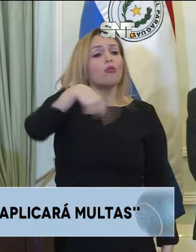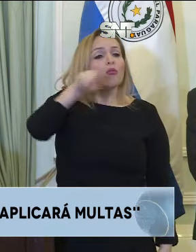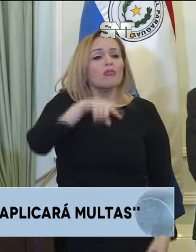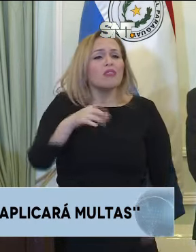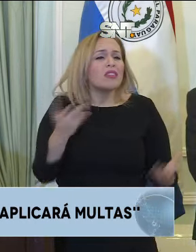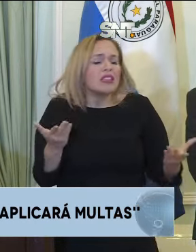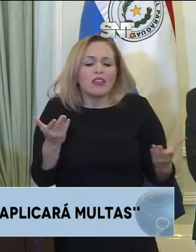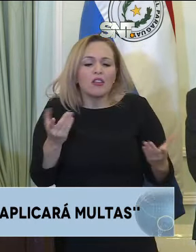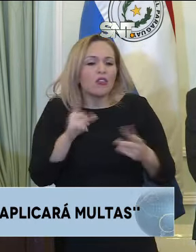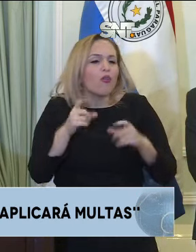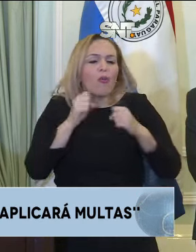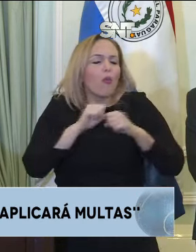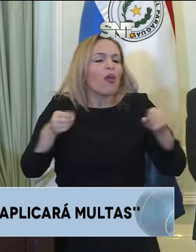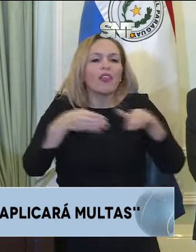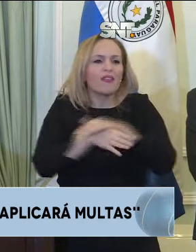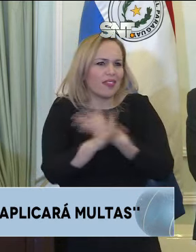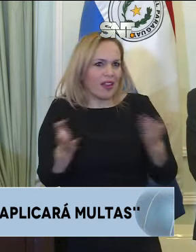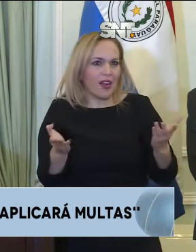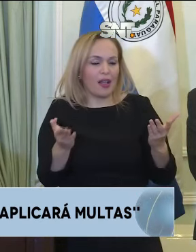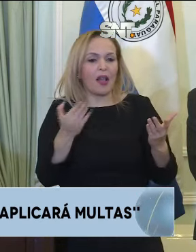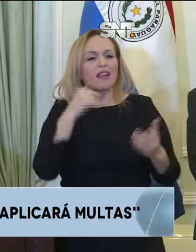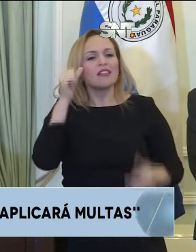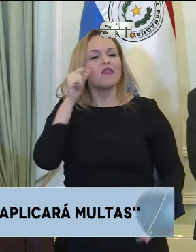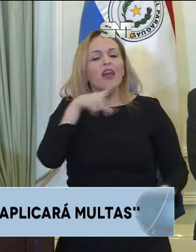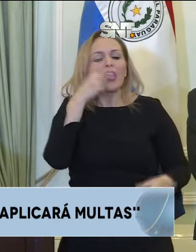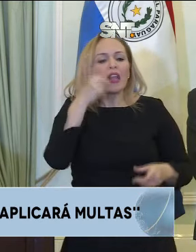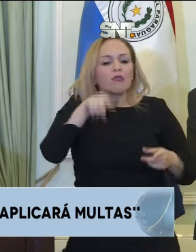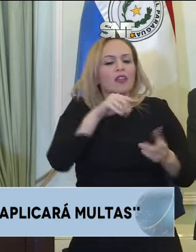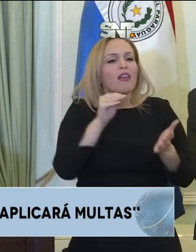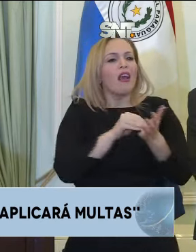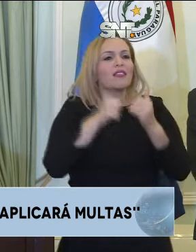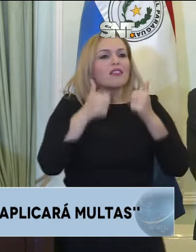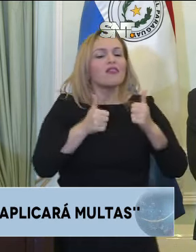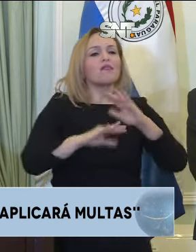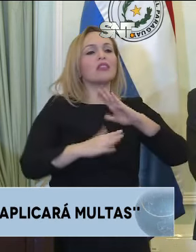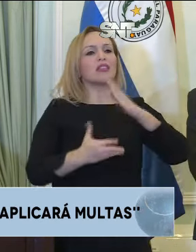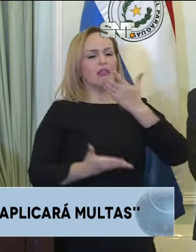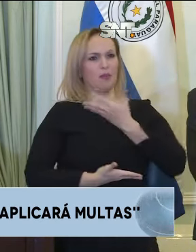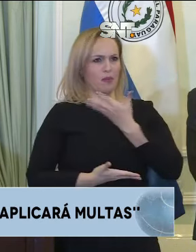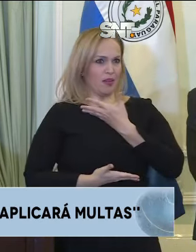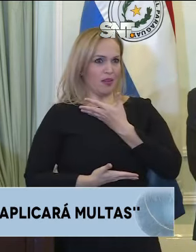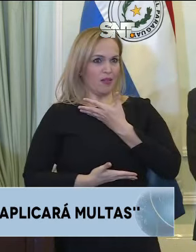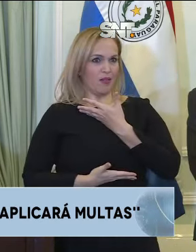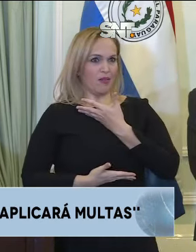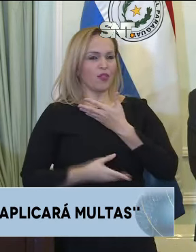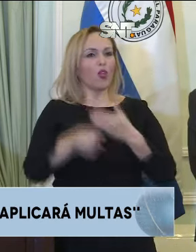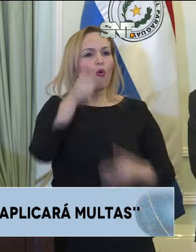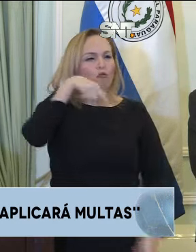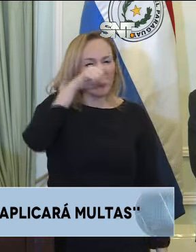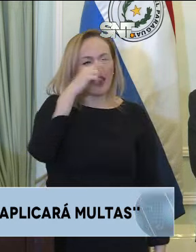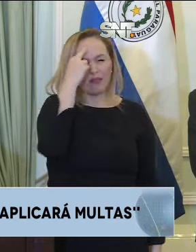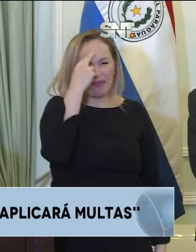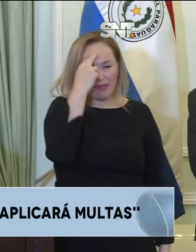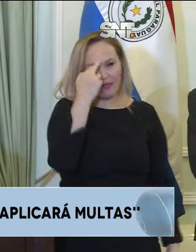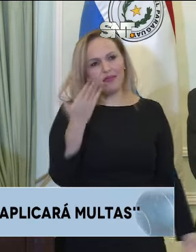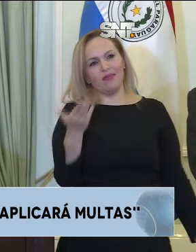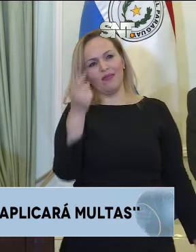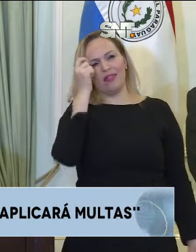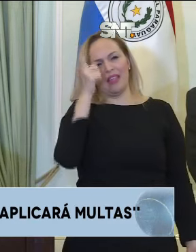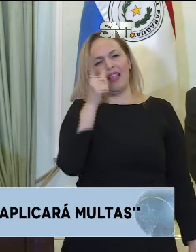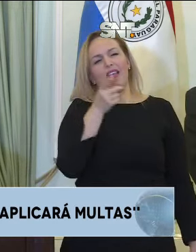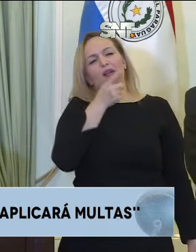más, y no le van a dejar entrar. Ni a los presos nuevos no quieren más que entre nadie. O sea, hay que ser inteligentes. La policía